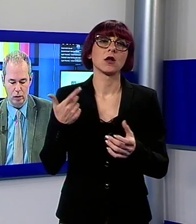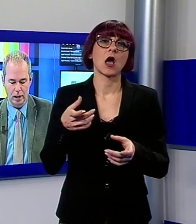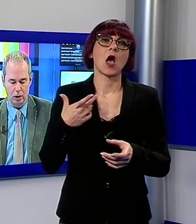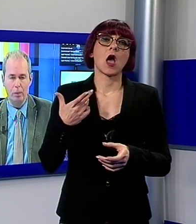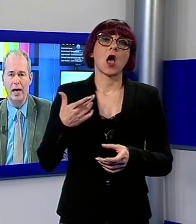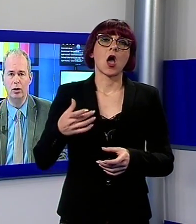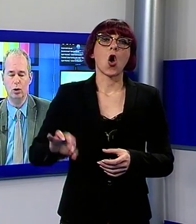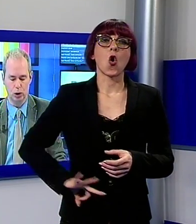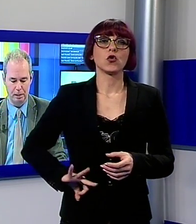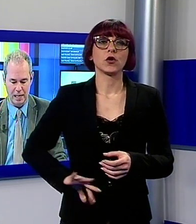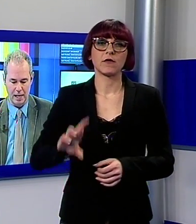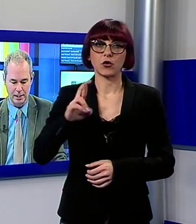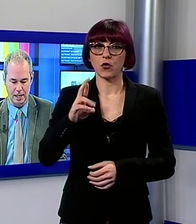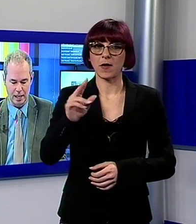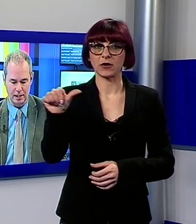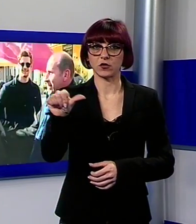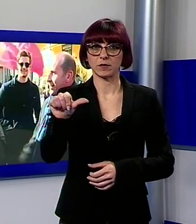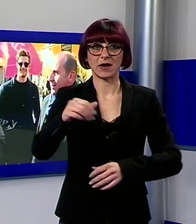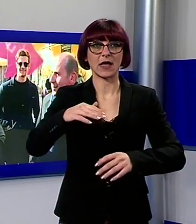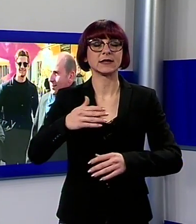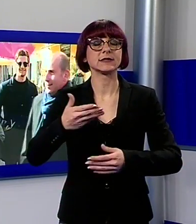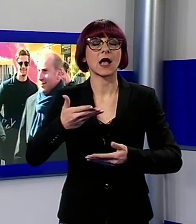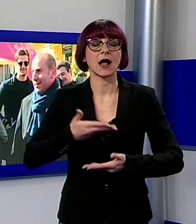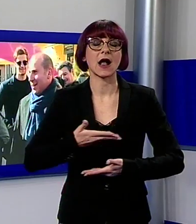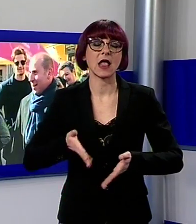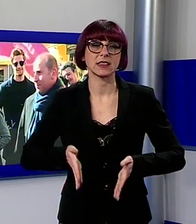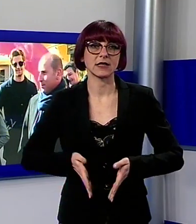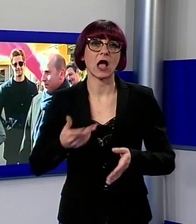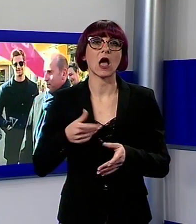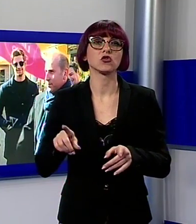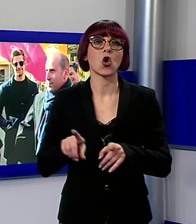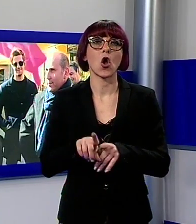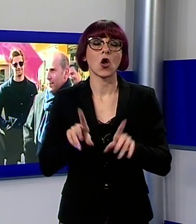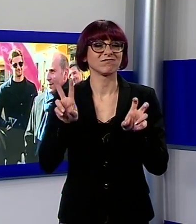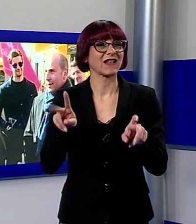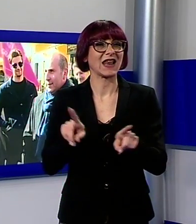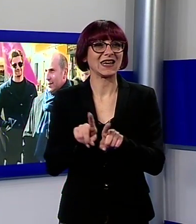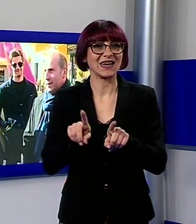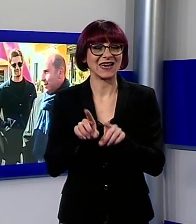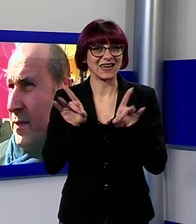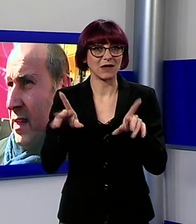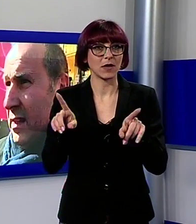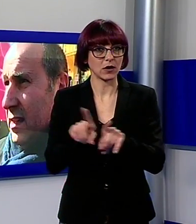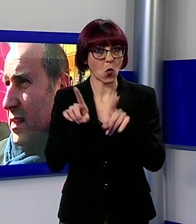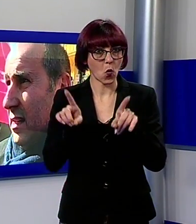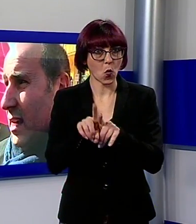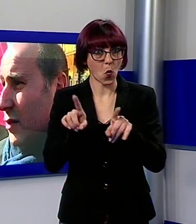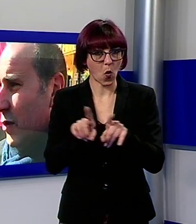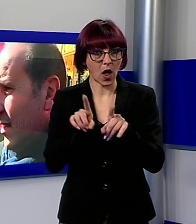dell'onorevole Roberto Speranza, candidato di Liberi e Uguali al proporzionale per la Camera. Questa mattina